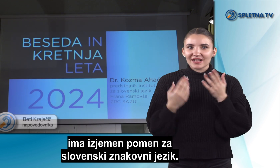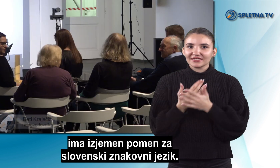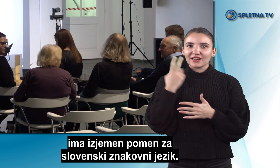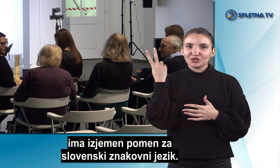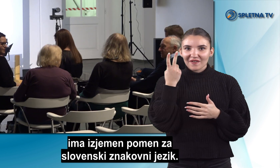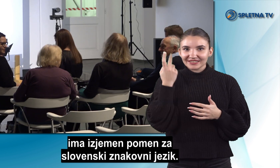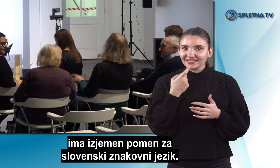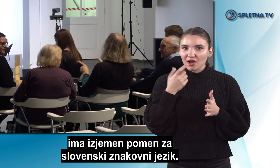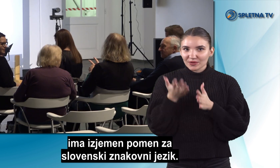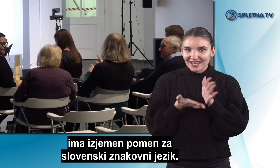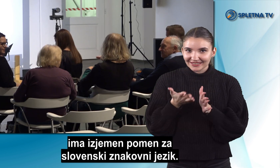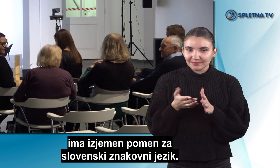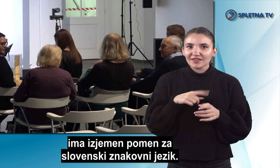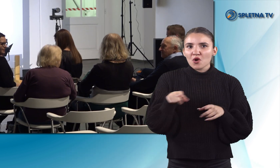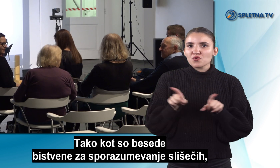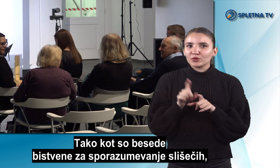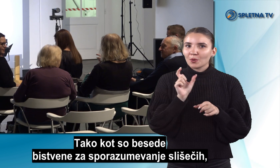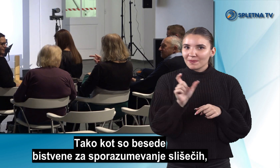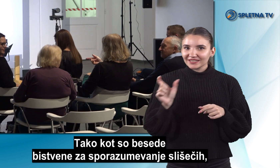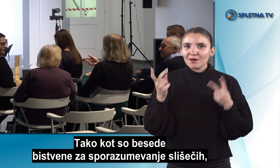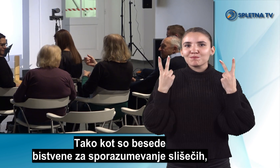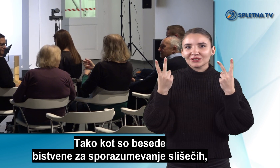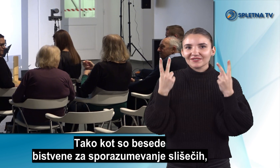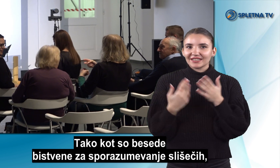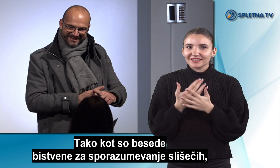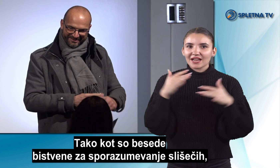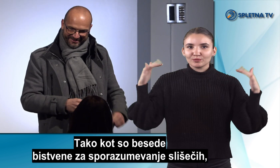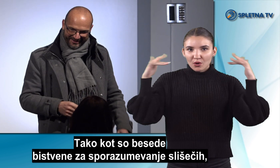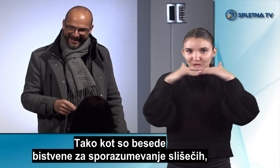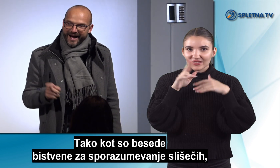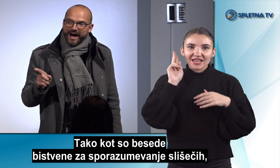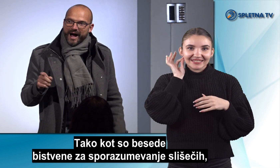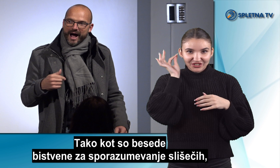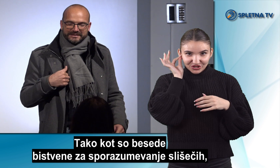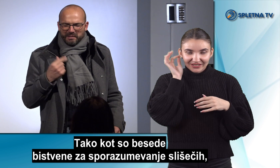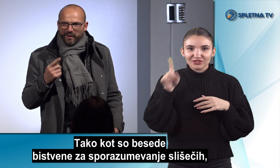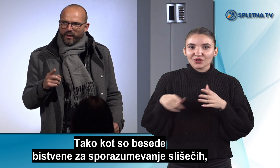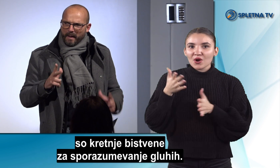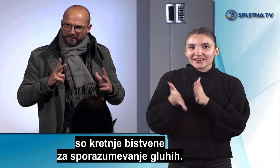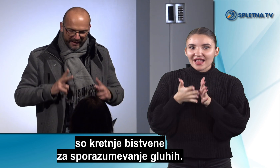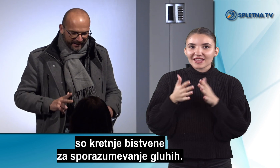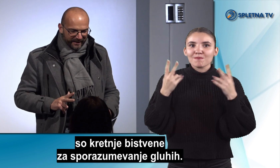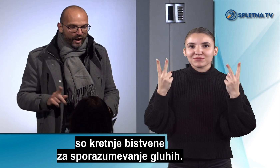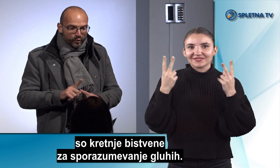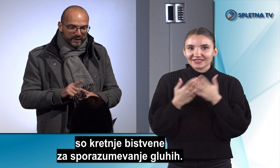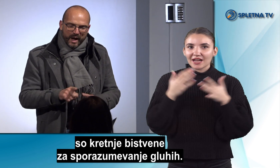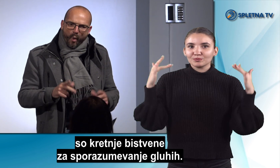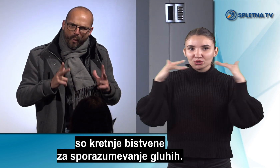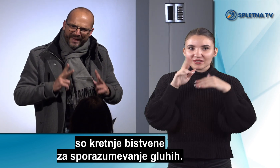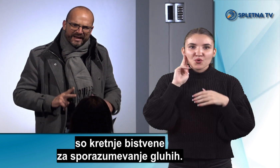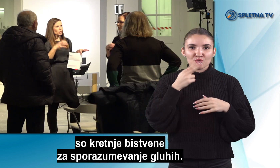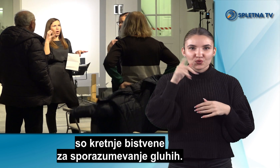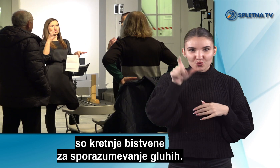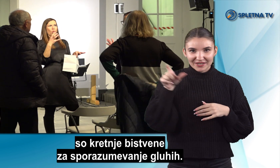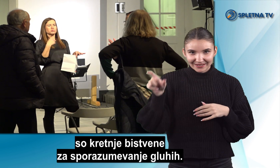za slovenski znakovni jezik. Tako kot so besede bistvene za sporazumevanje slišečih, so kretnje bistvene